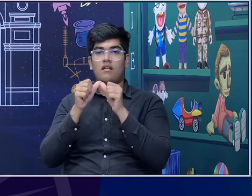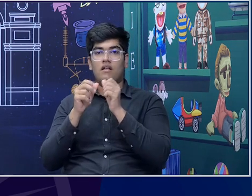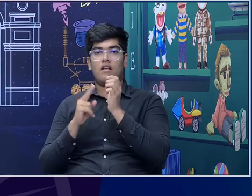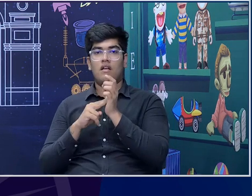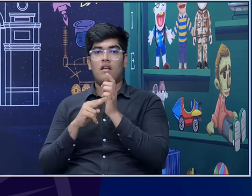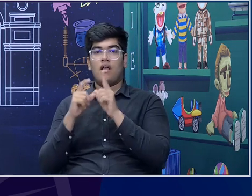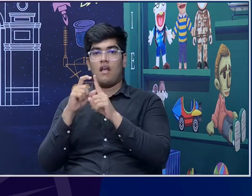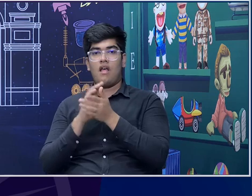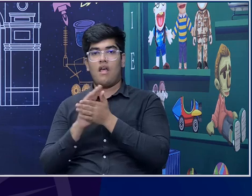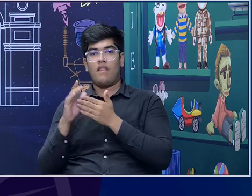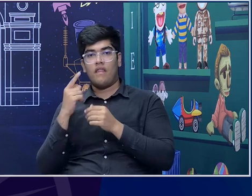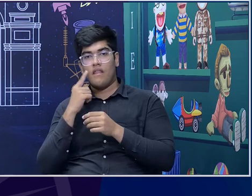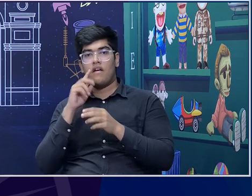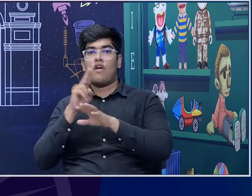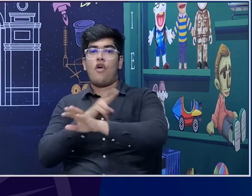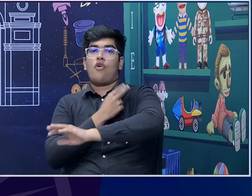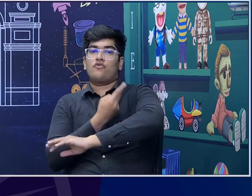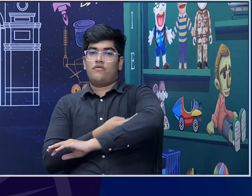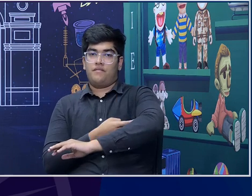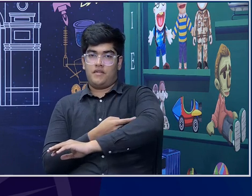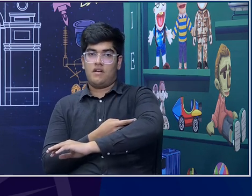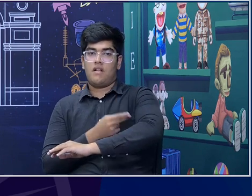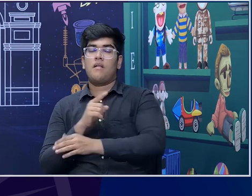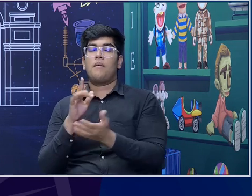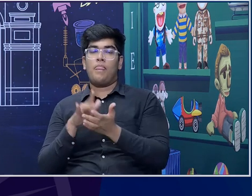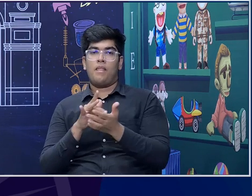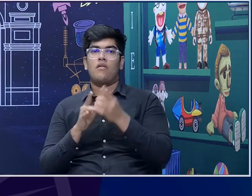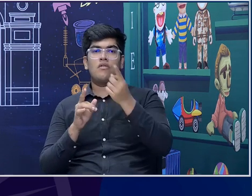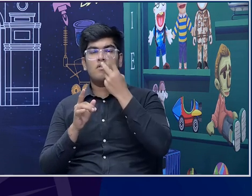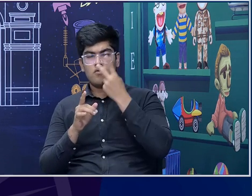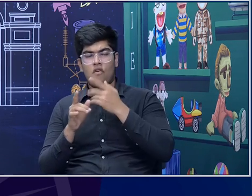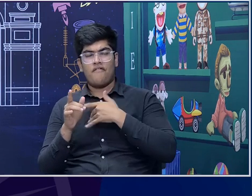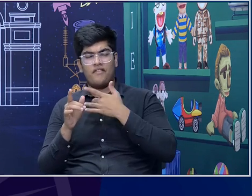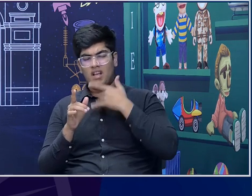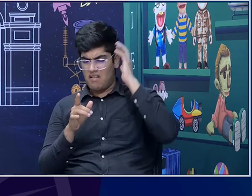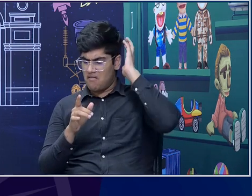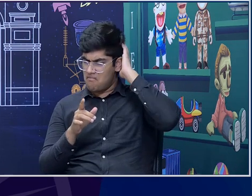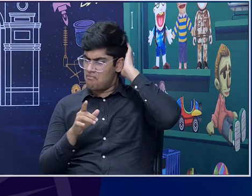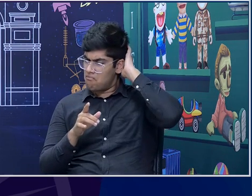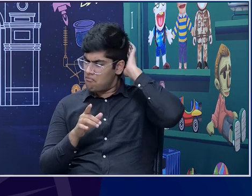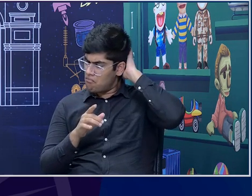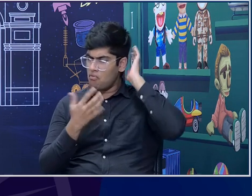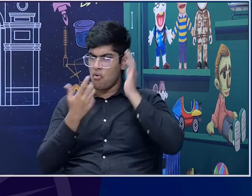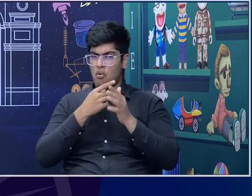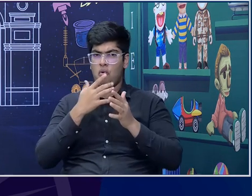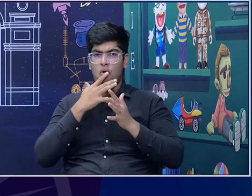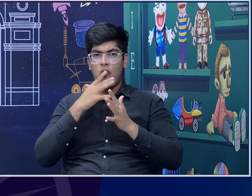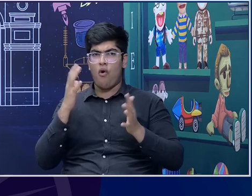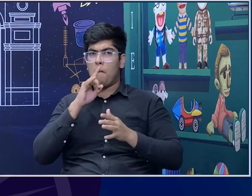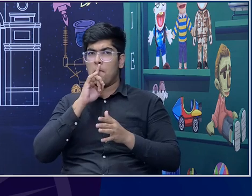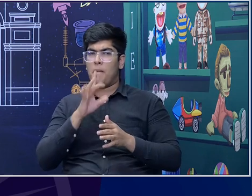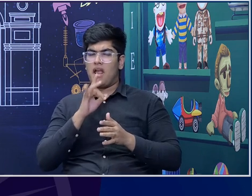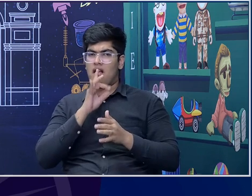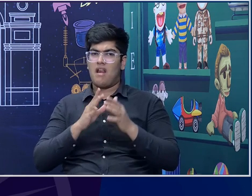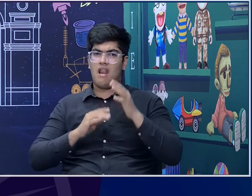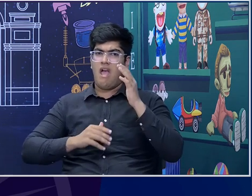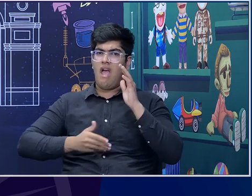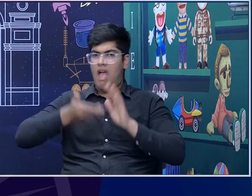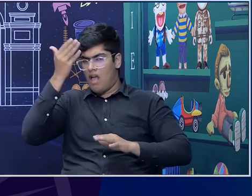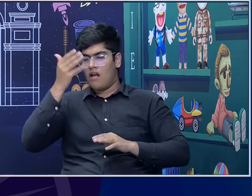उनको